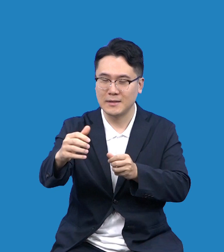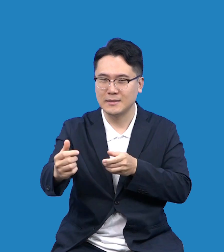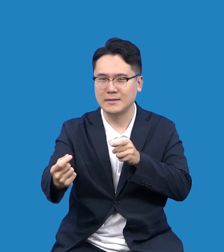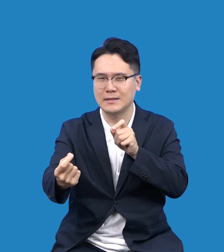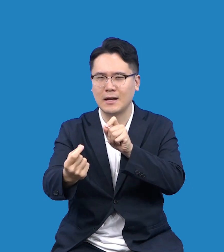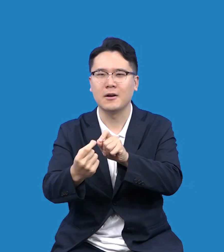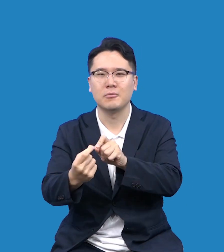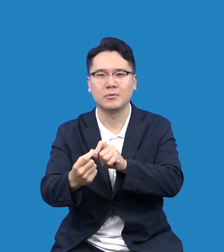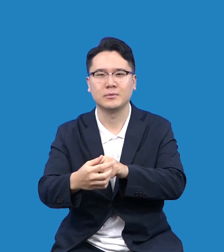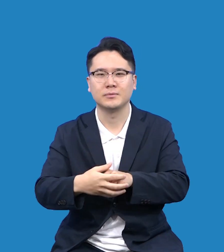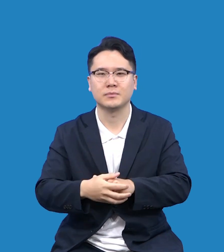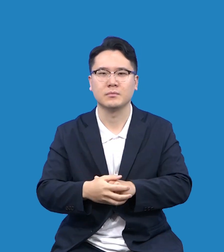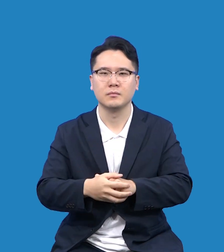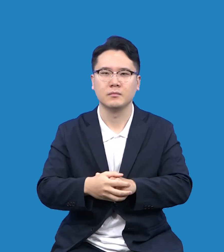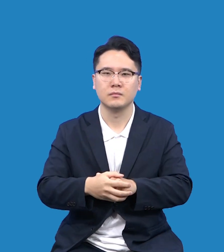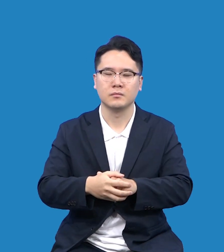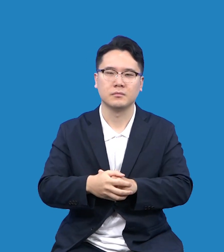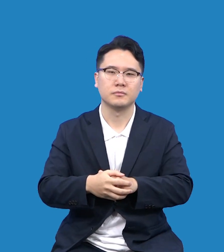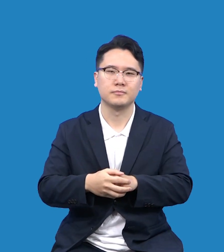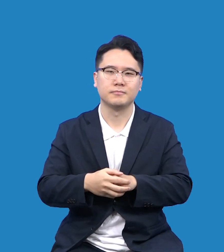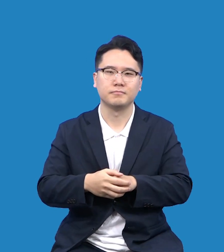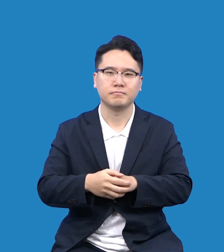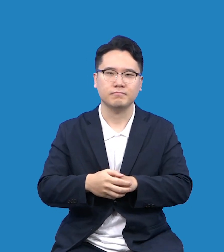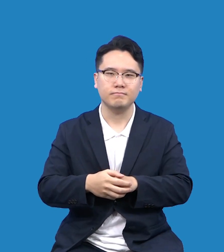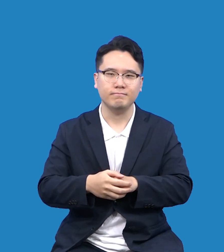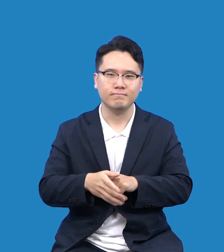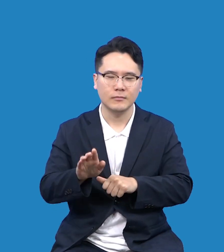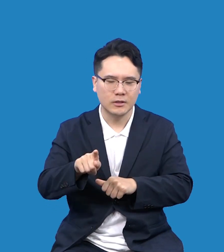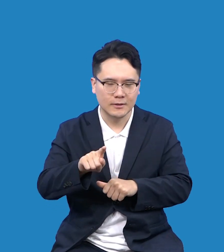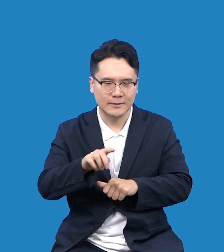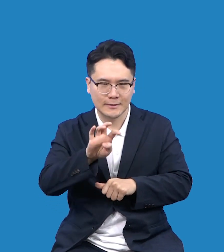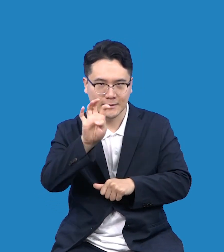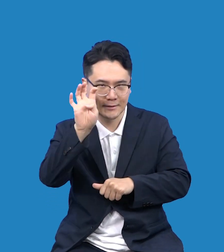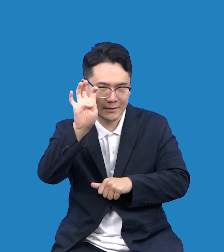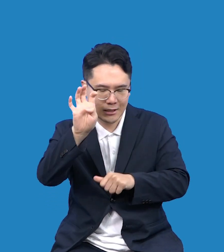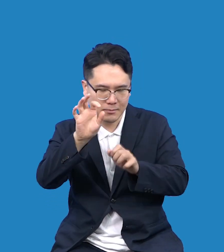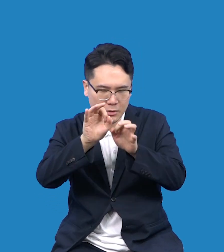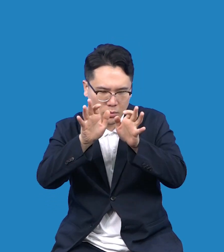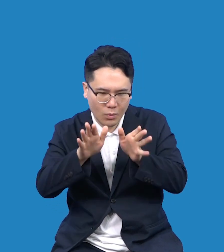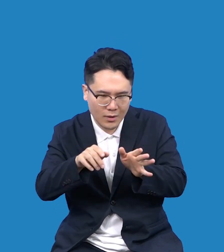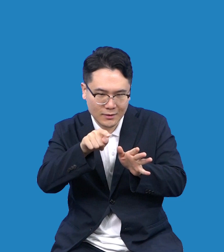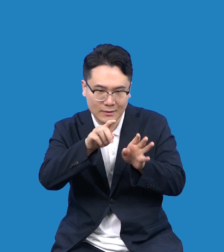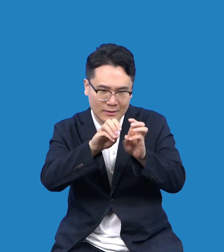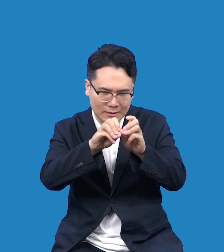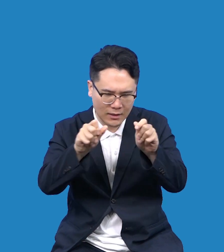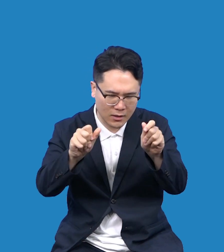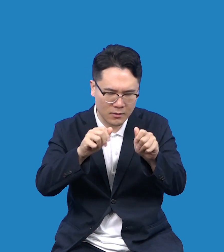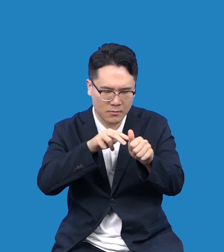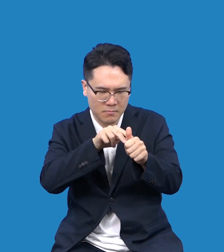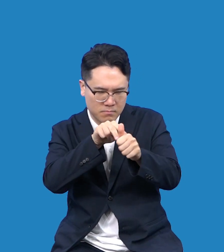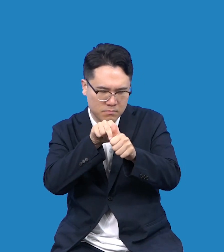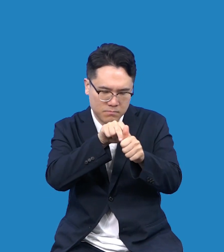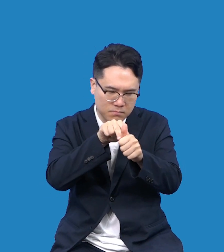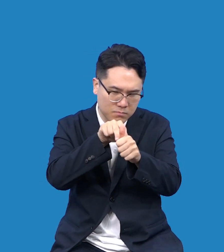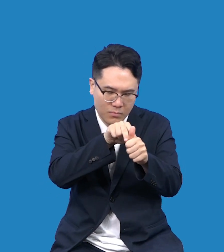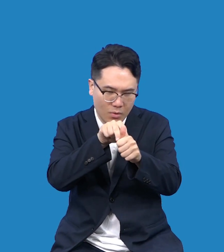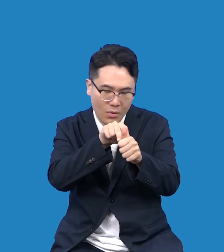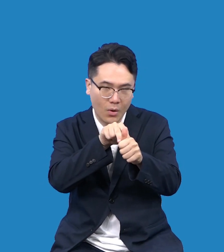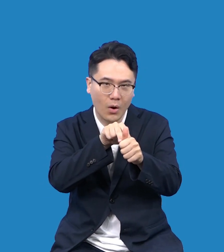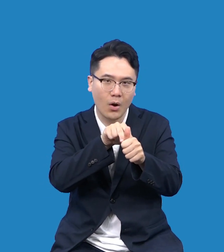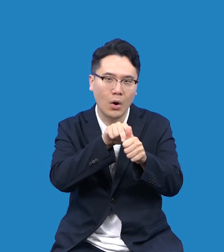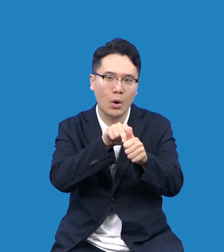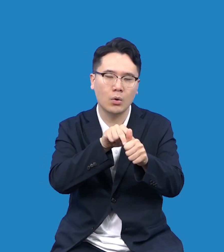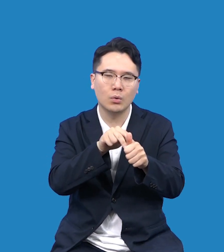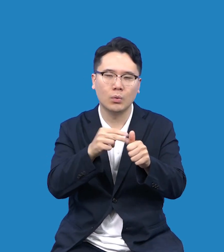결정한 것입니다. 그래서 그들은 40일 동안 그 땅을 돌아보고 와서 보고를 하기로 되어 있었습니다. 자,